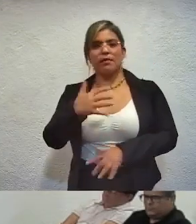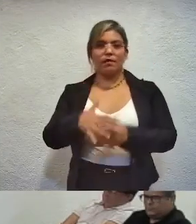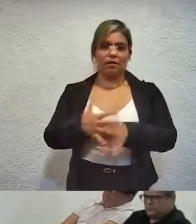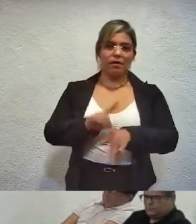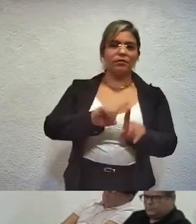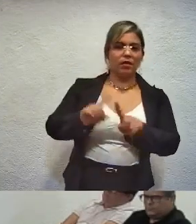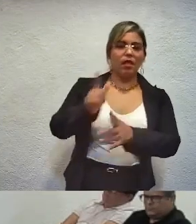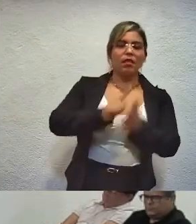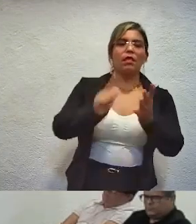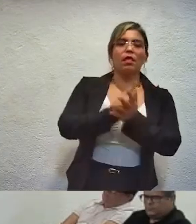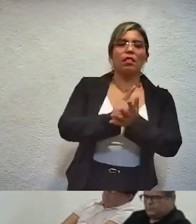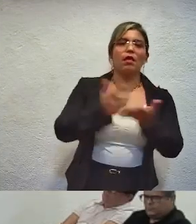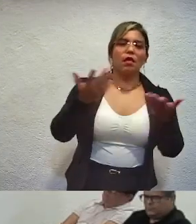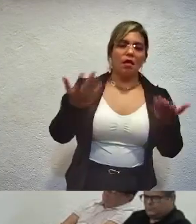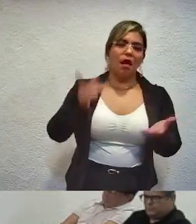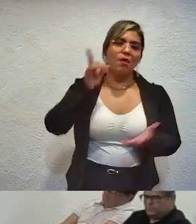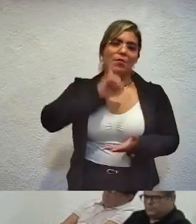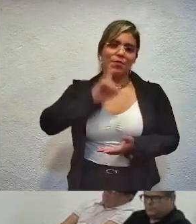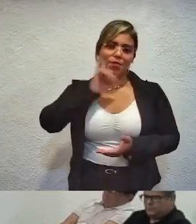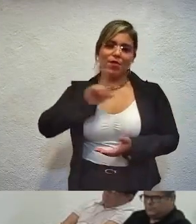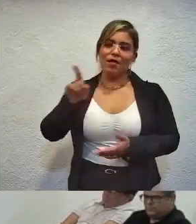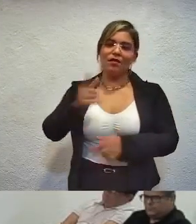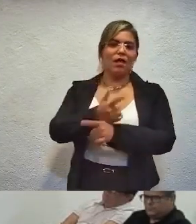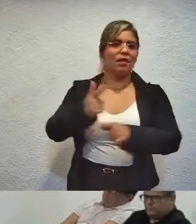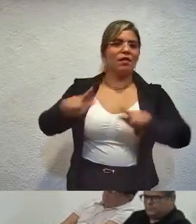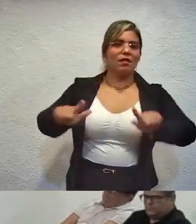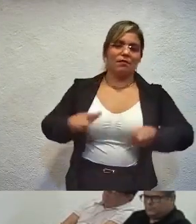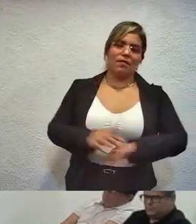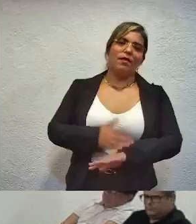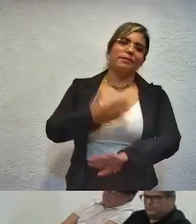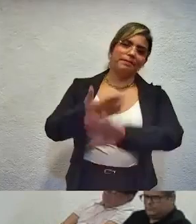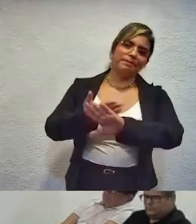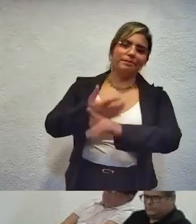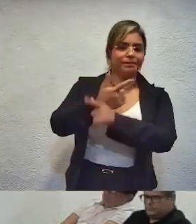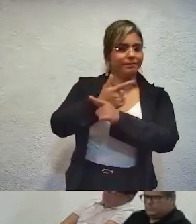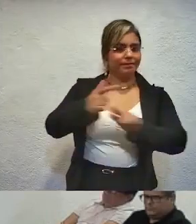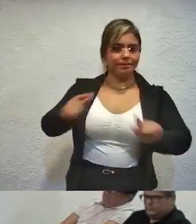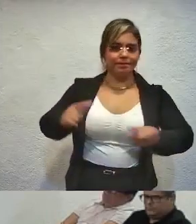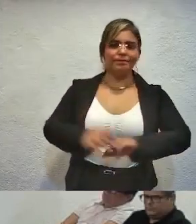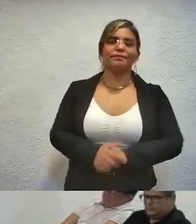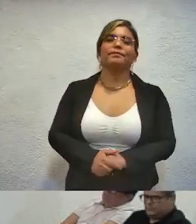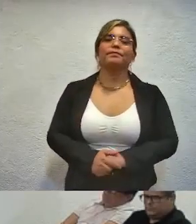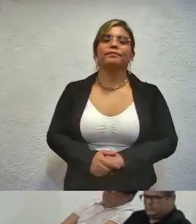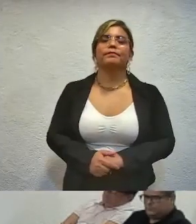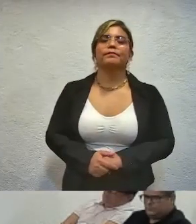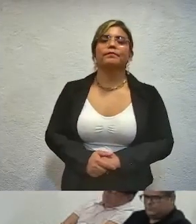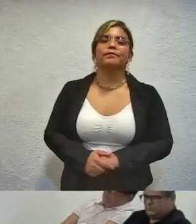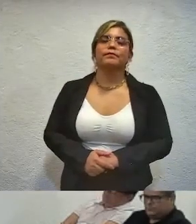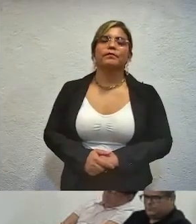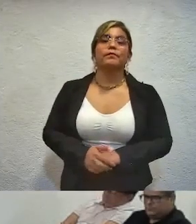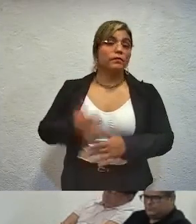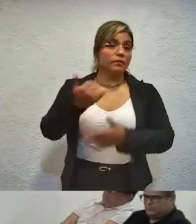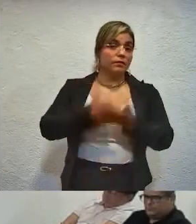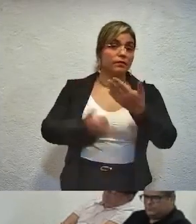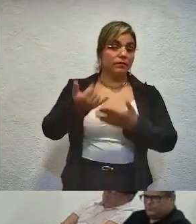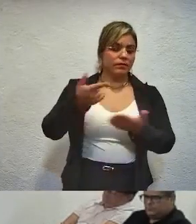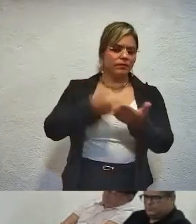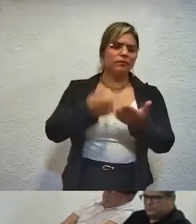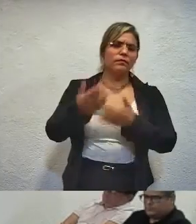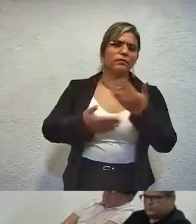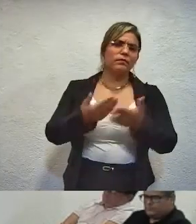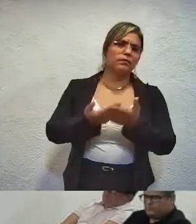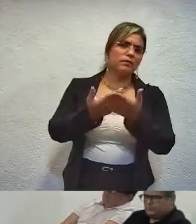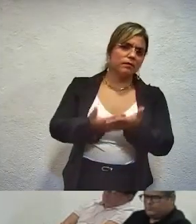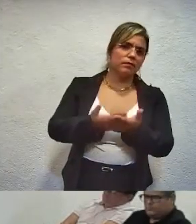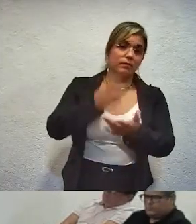la Ley General de Acceso de las Mujeres a una Vida Libre de Violencia. Por otra parte, el proyecto propone atribuir